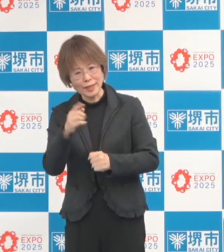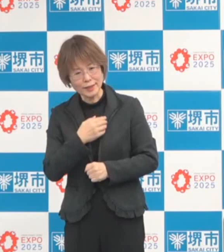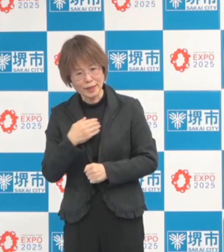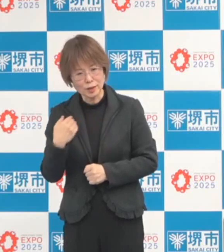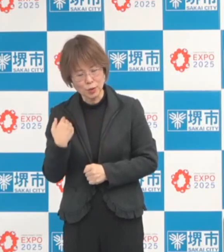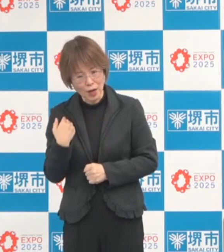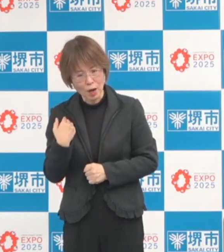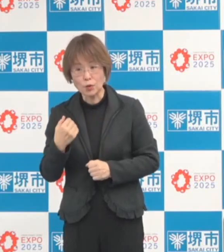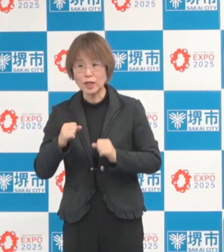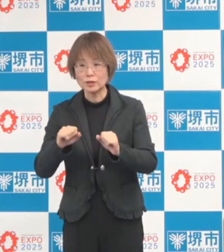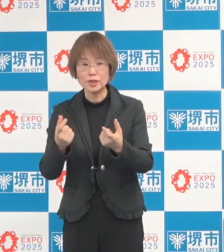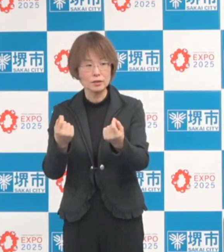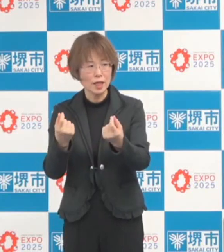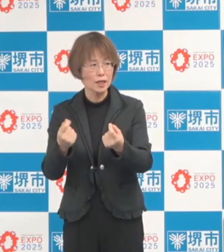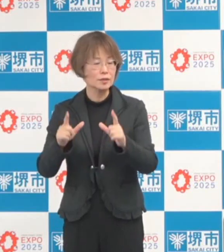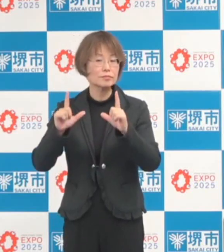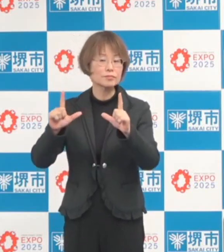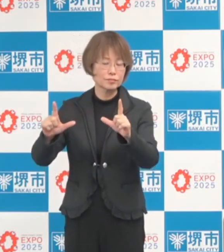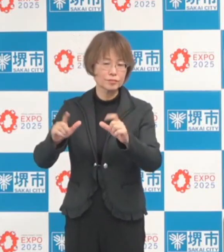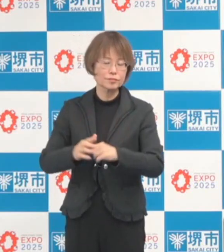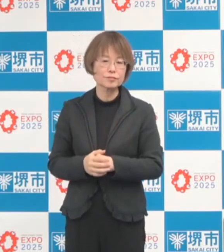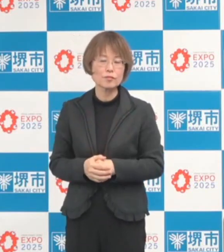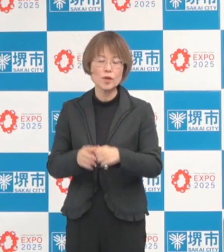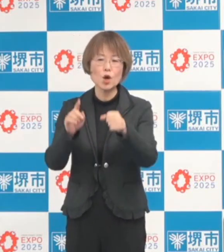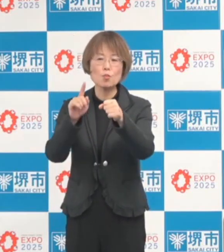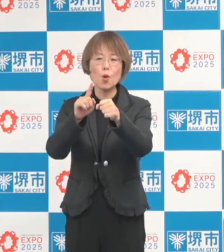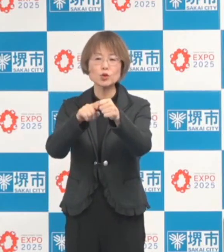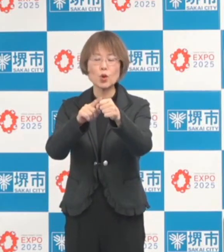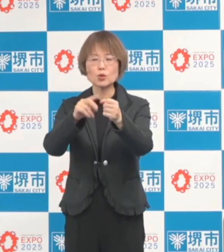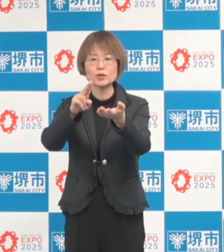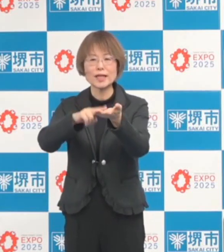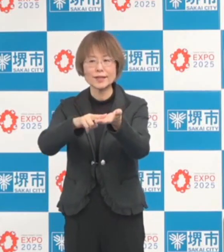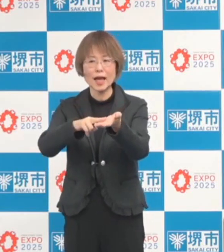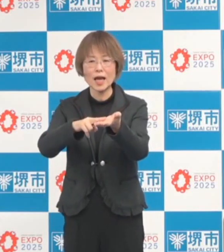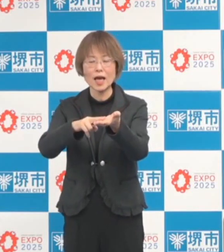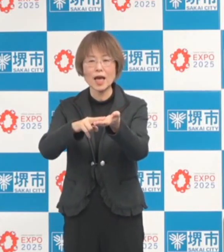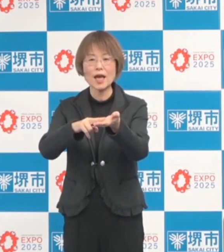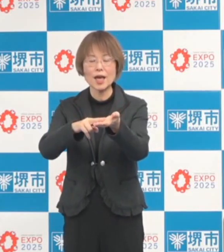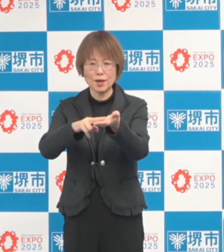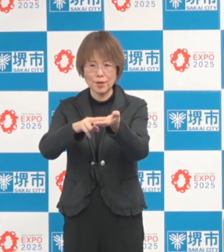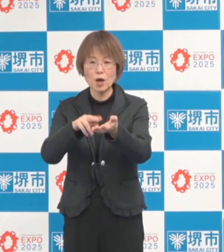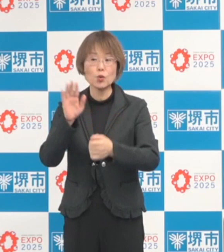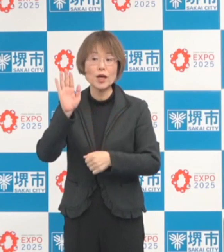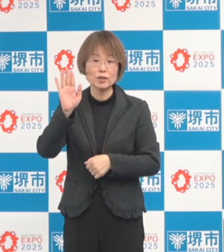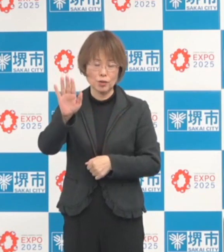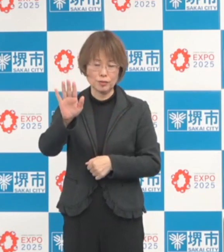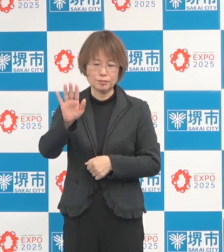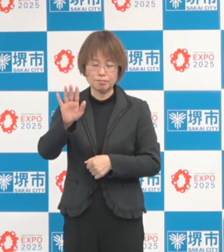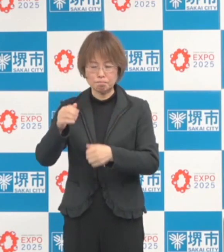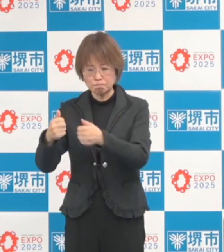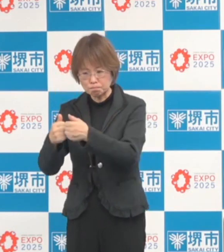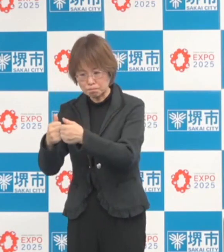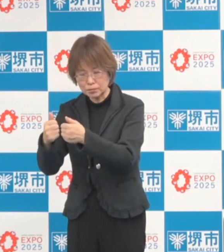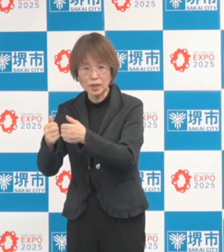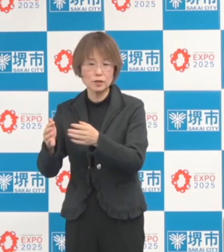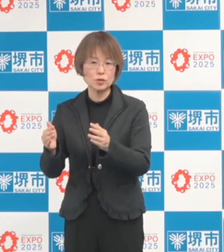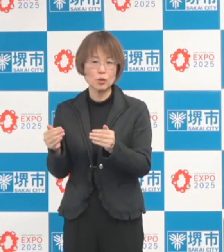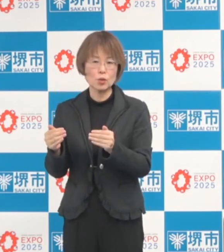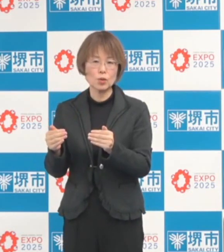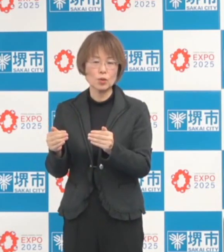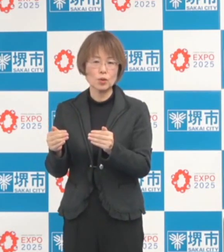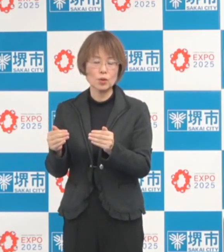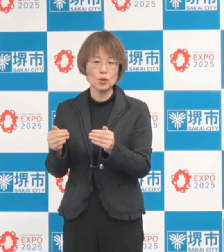ですね。来年、 そうですね、目標の具体的な設定というところはこの後詰める必要があると思っています